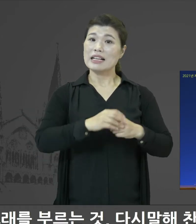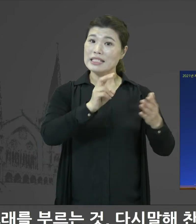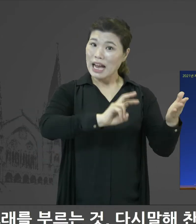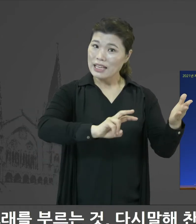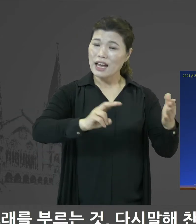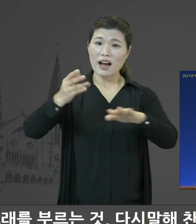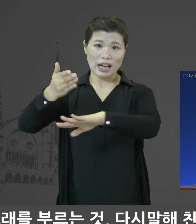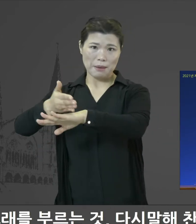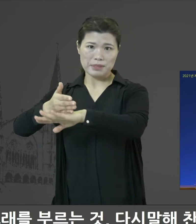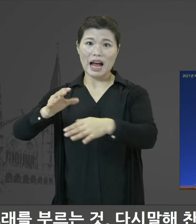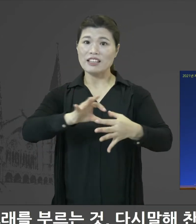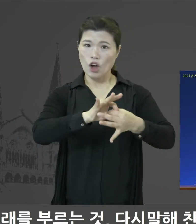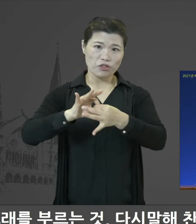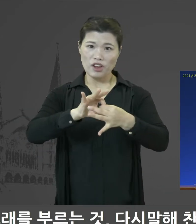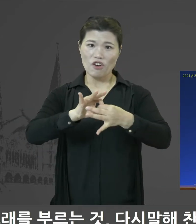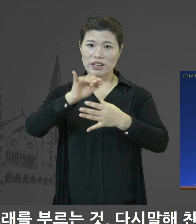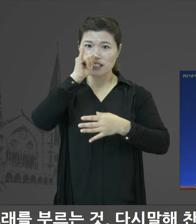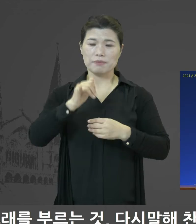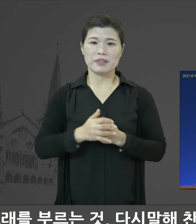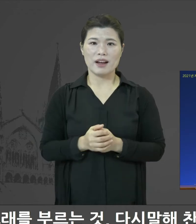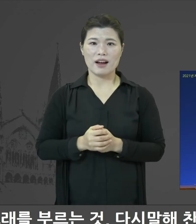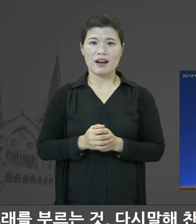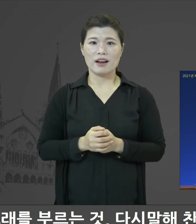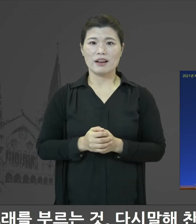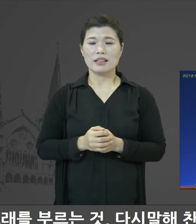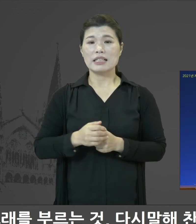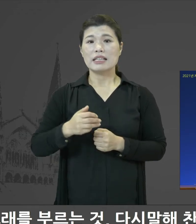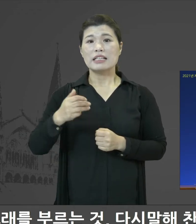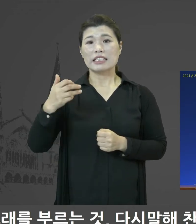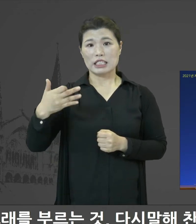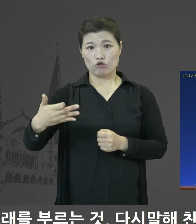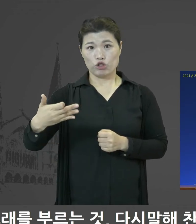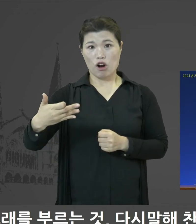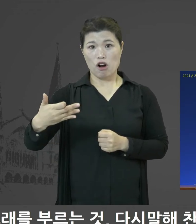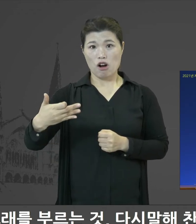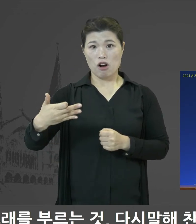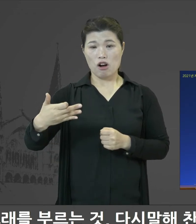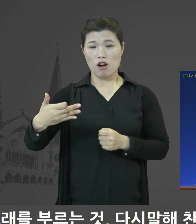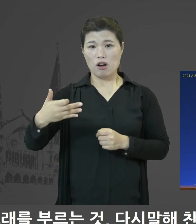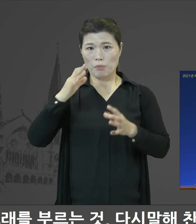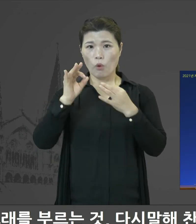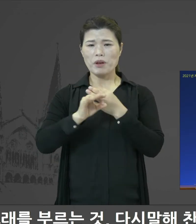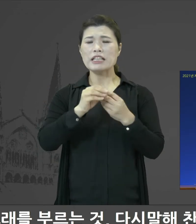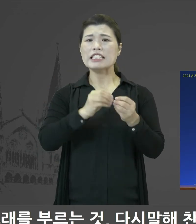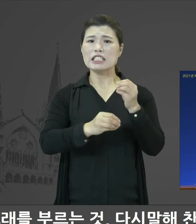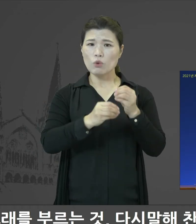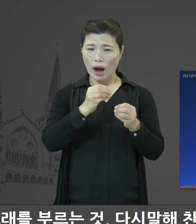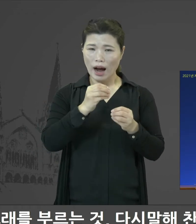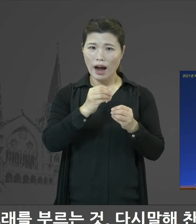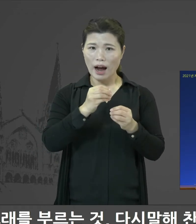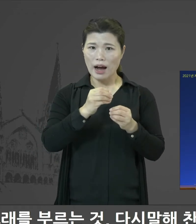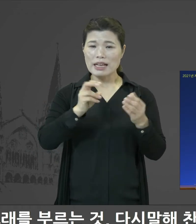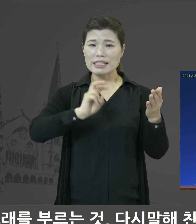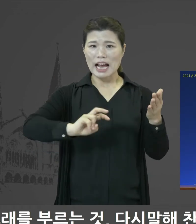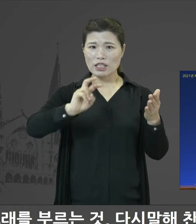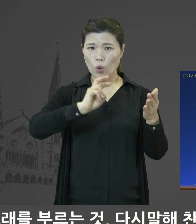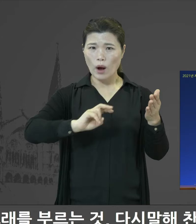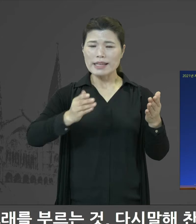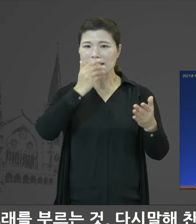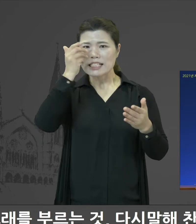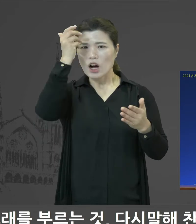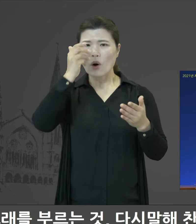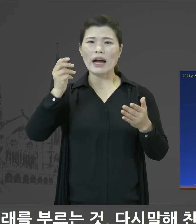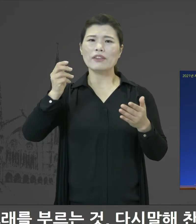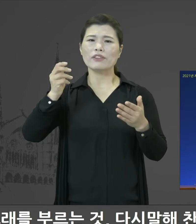있는 개념이죠. 자, 18절을 보시면 19절을 보시면 시와 찬송과 신령한 노래 서로 화답 이렇게